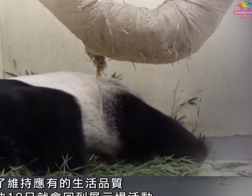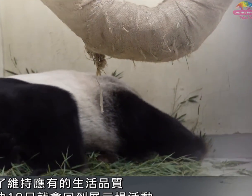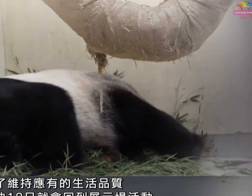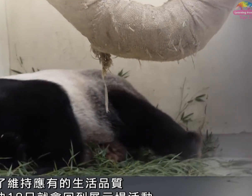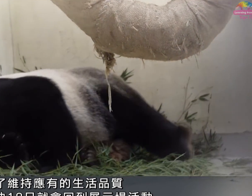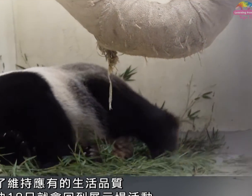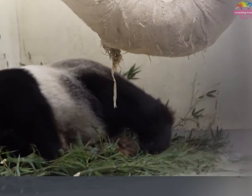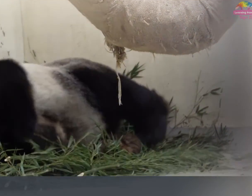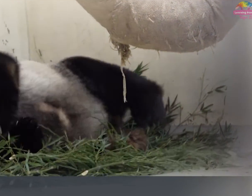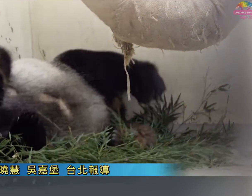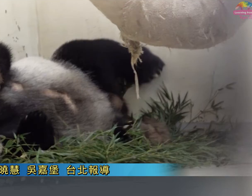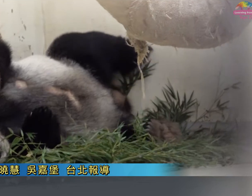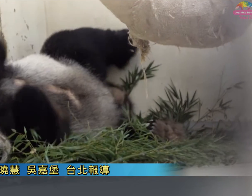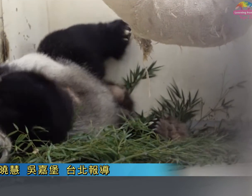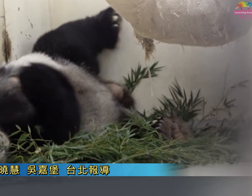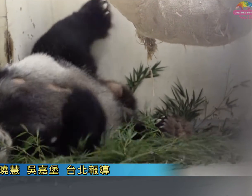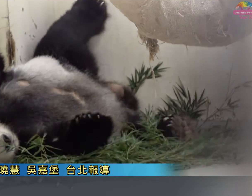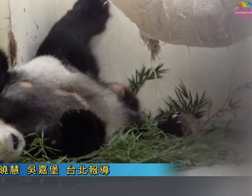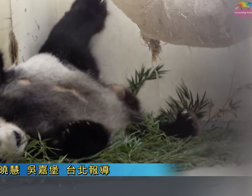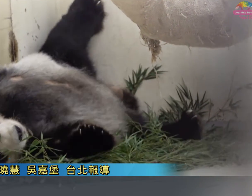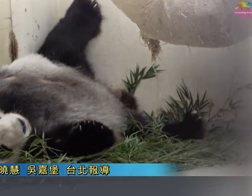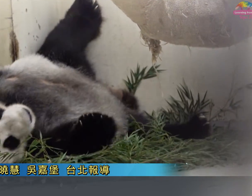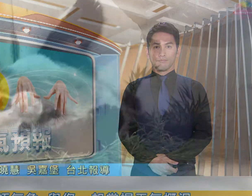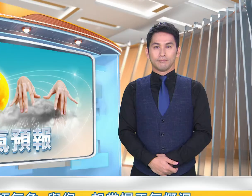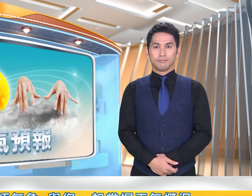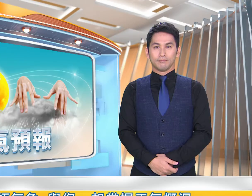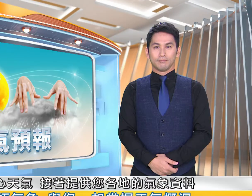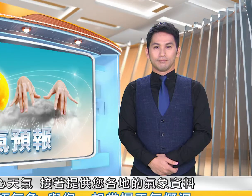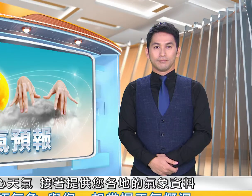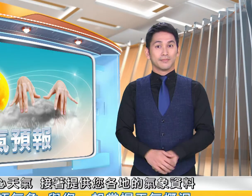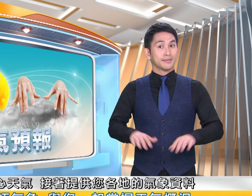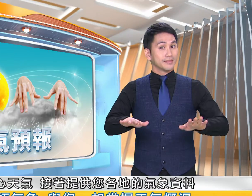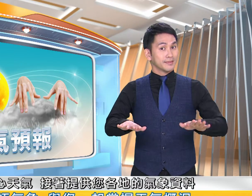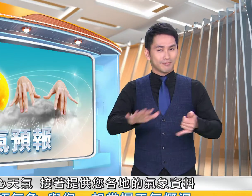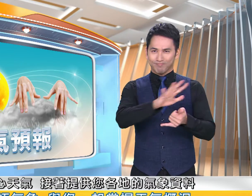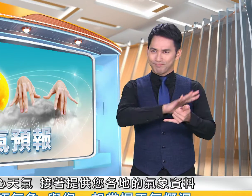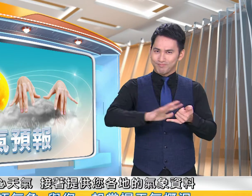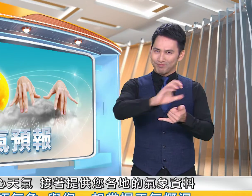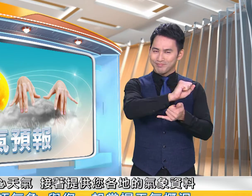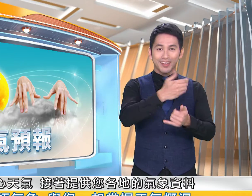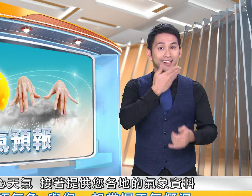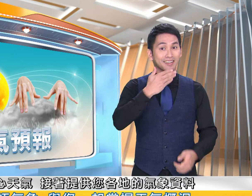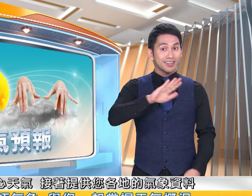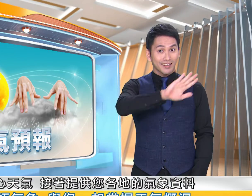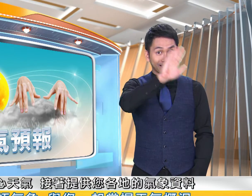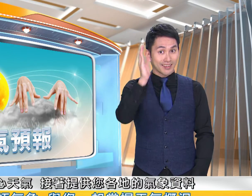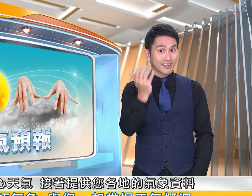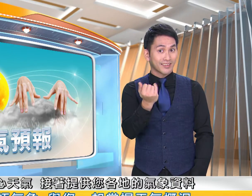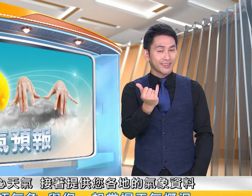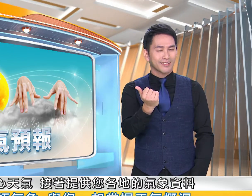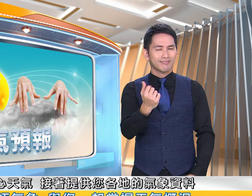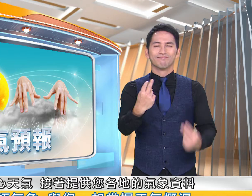记者林小慧、吴家宝台北报道。 关心天气，接着提供您各地的气象资料。